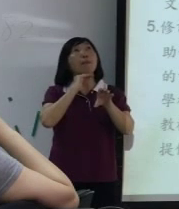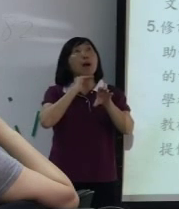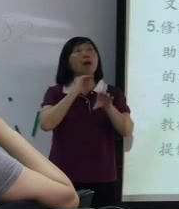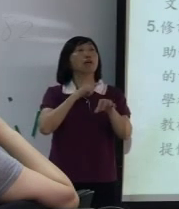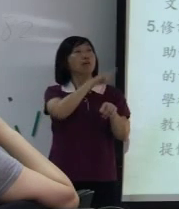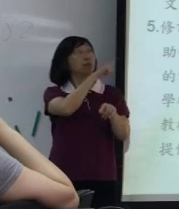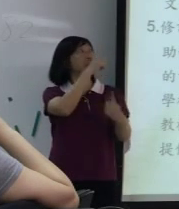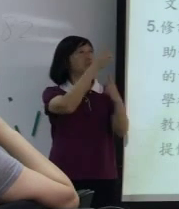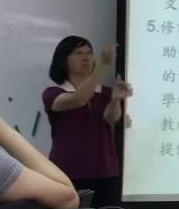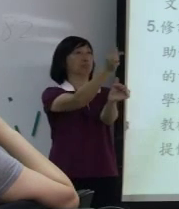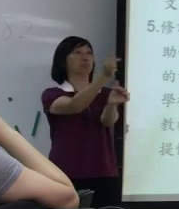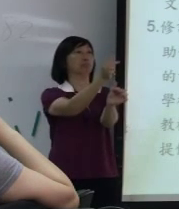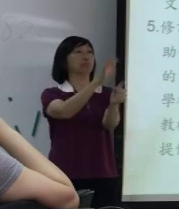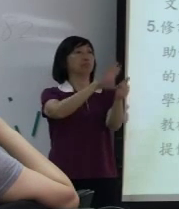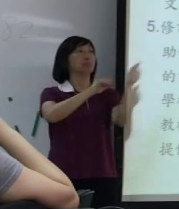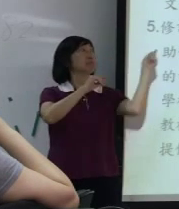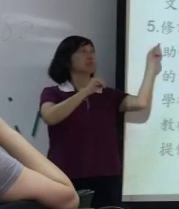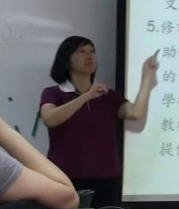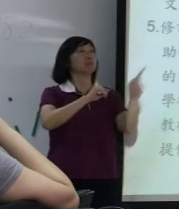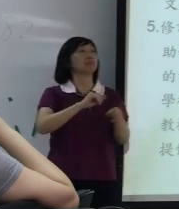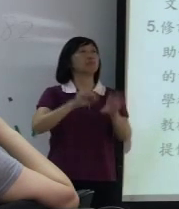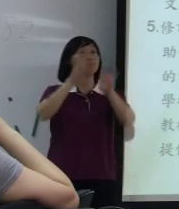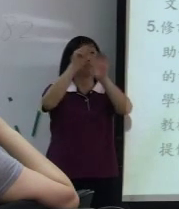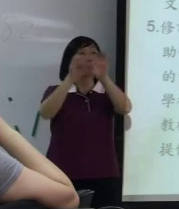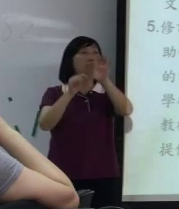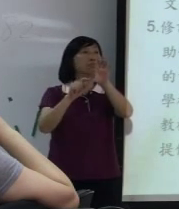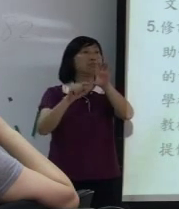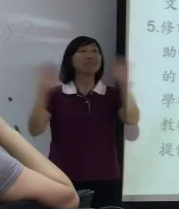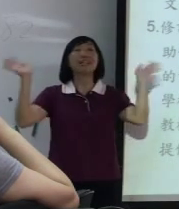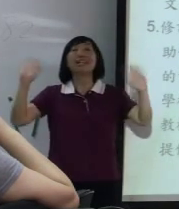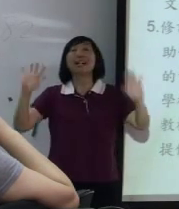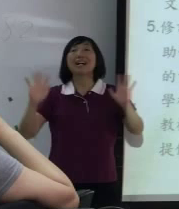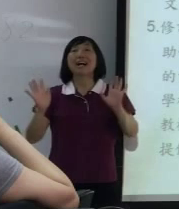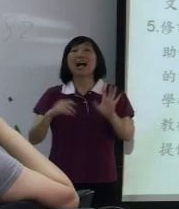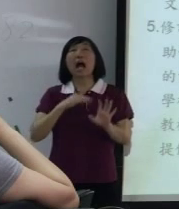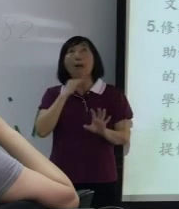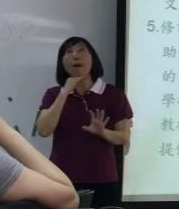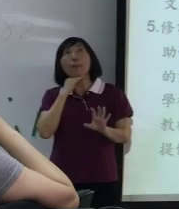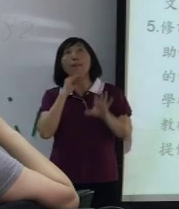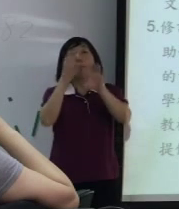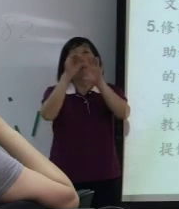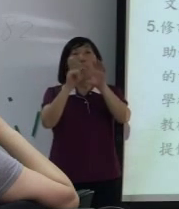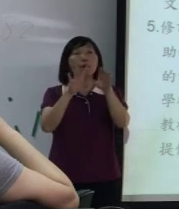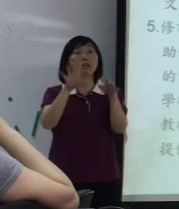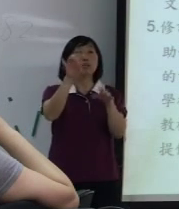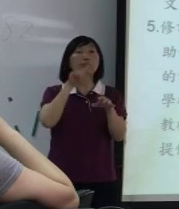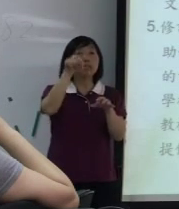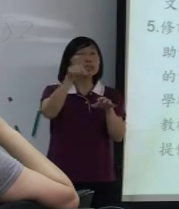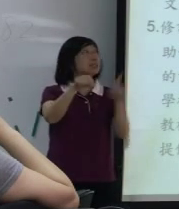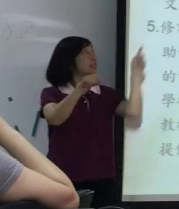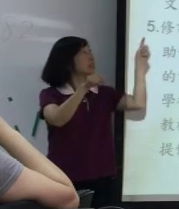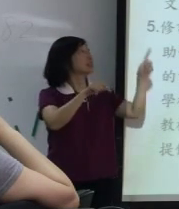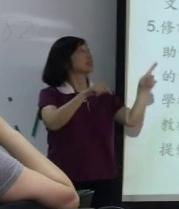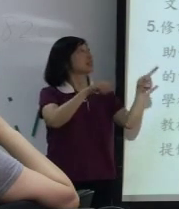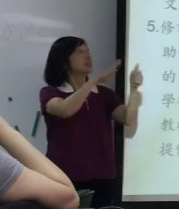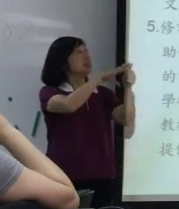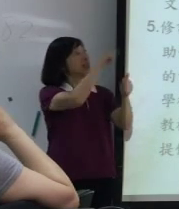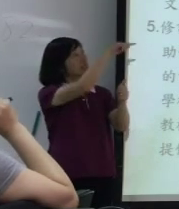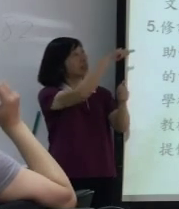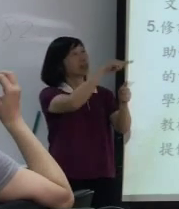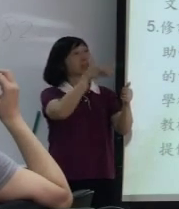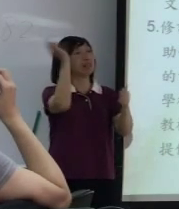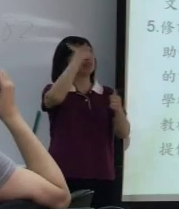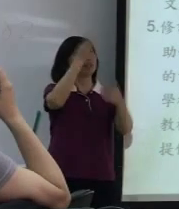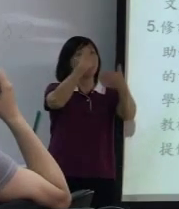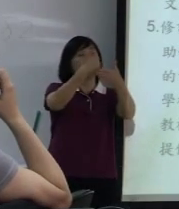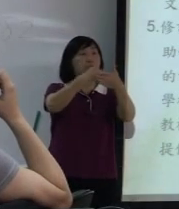会比较标准啊，注音符号会比较标准，国语口手语的